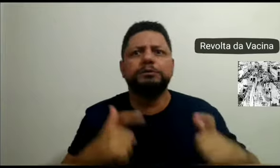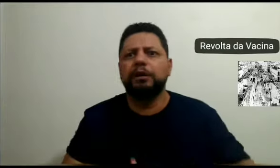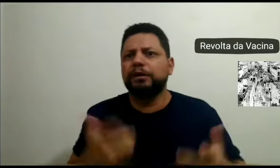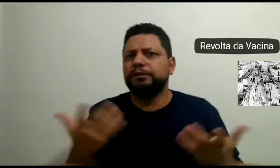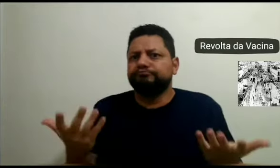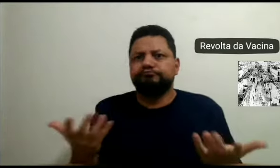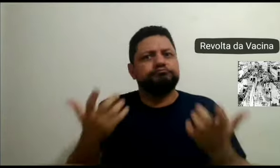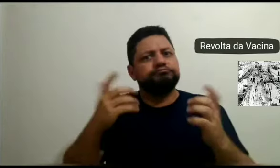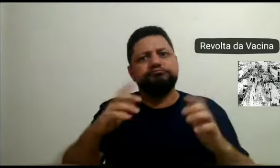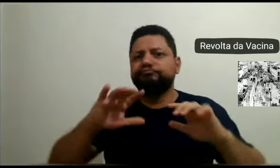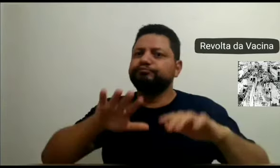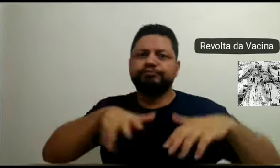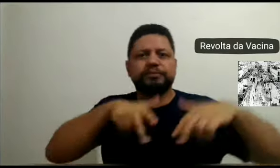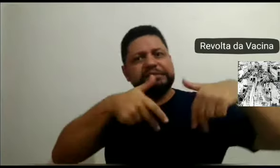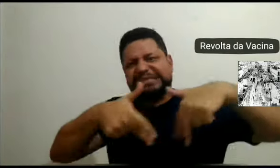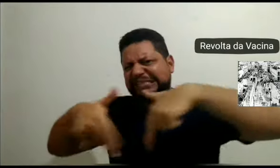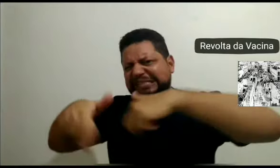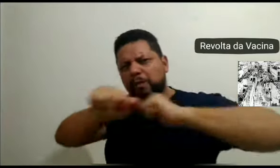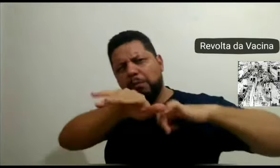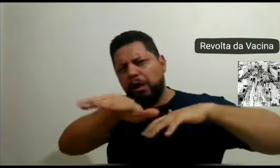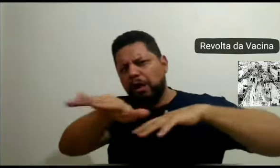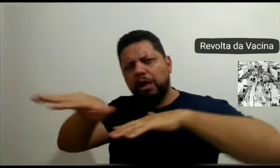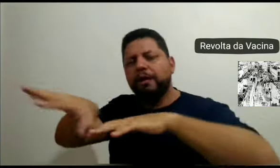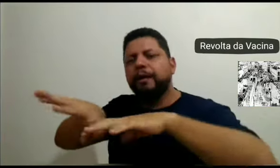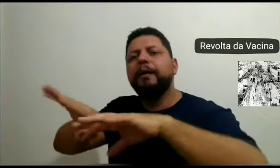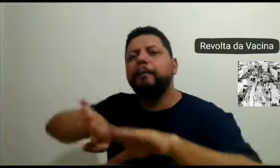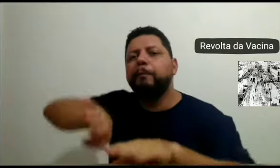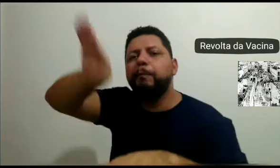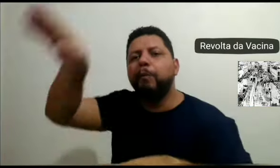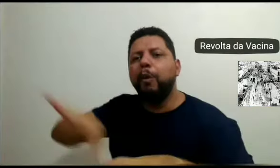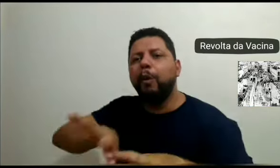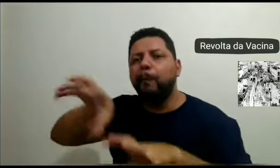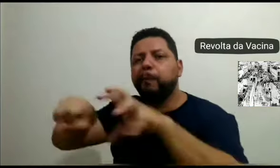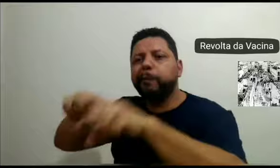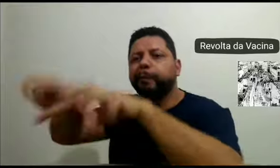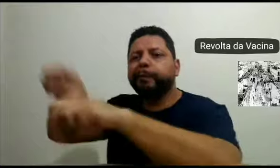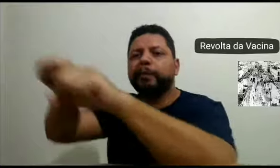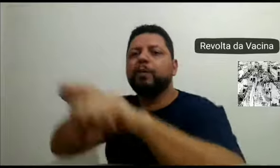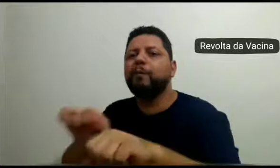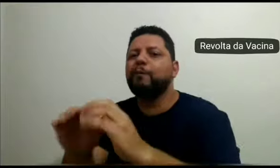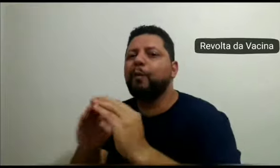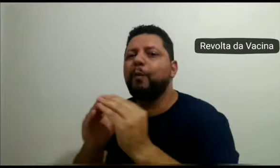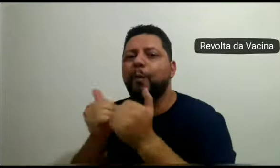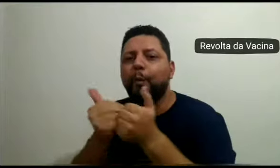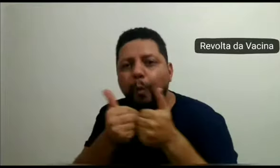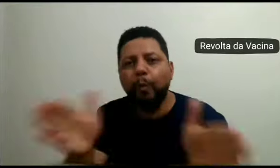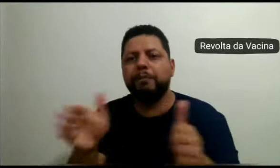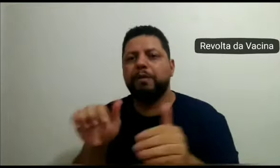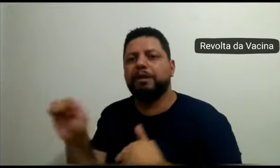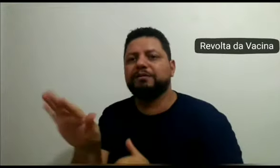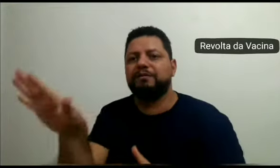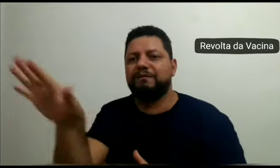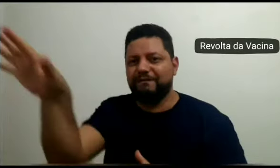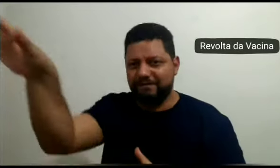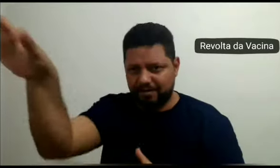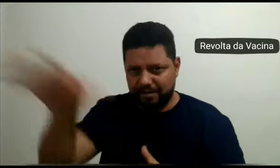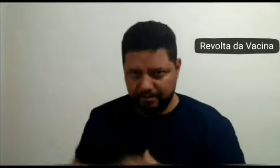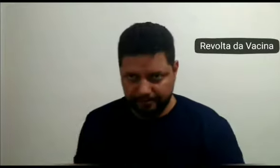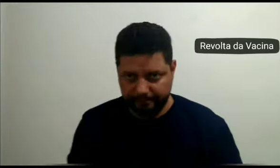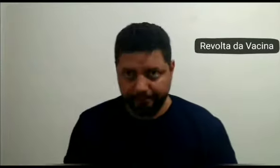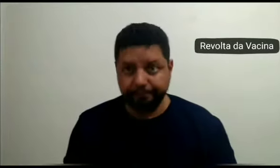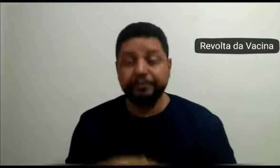naquele momento, acabaram sendo expulsas dos seus lares, tiveram que ir para outra região e ocuparam outros morros da